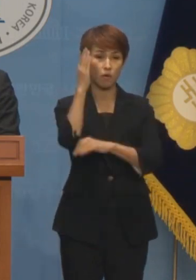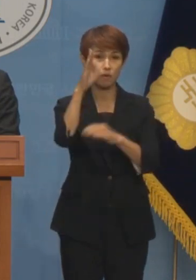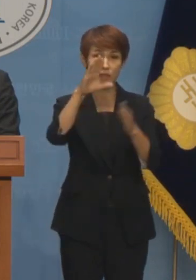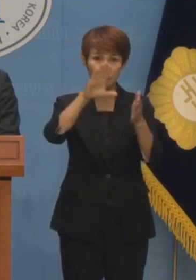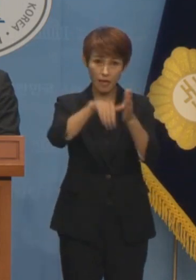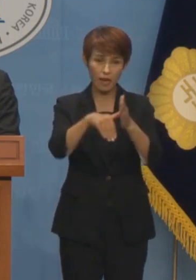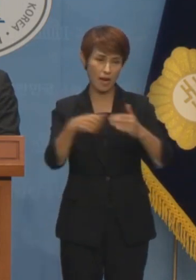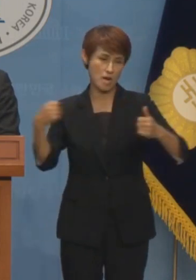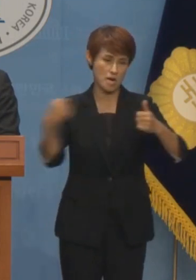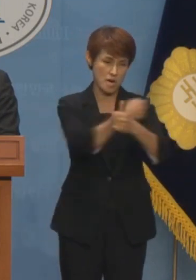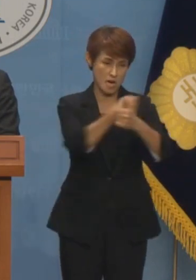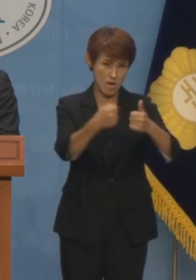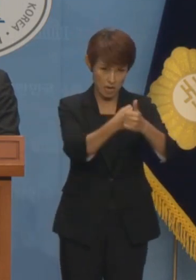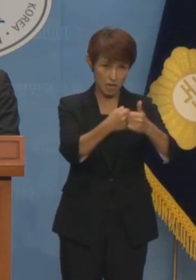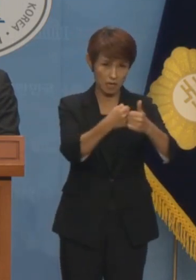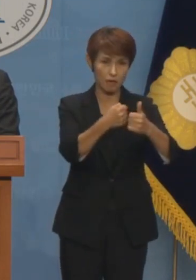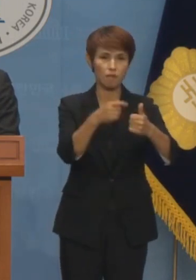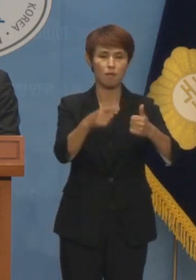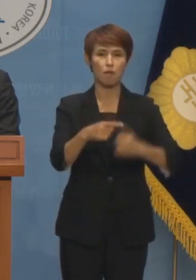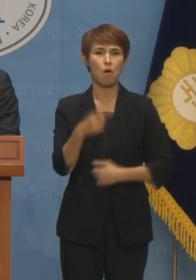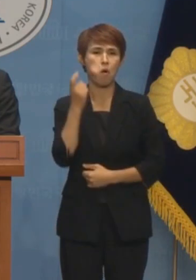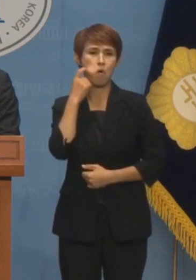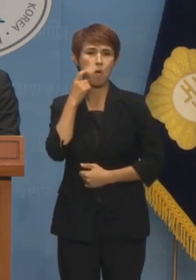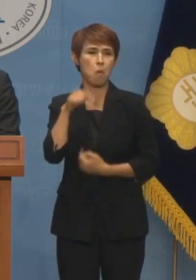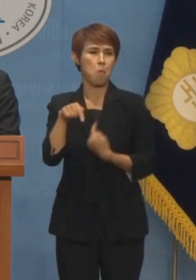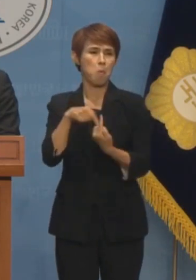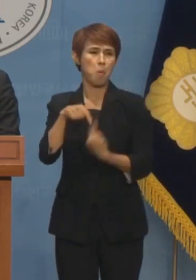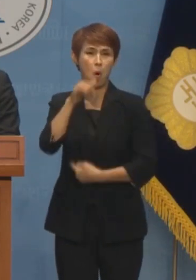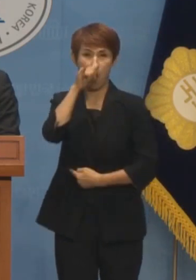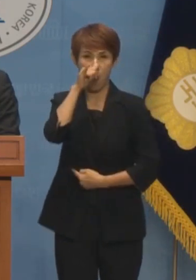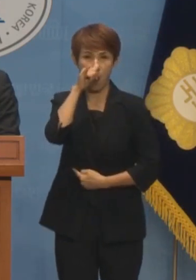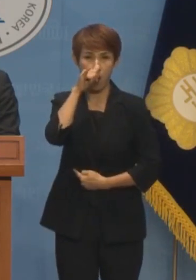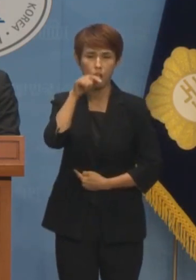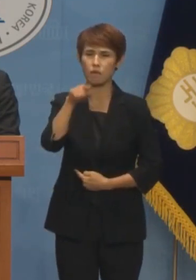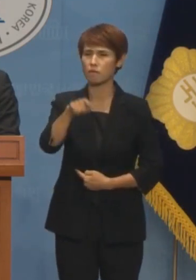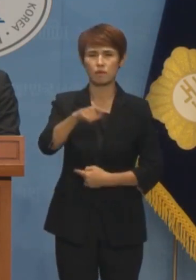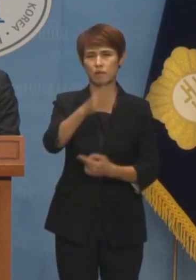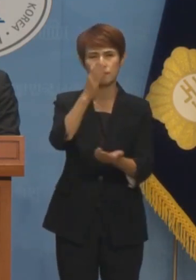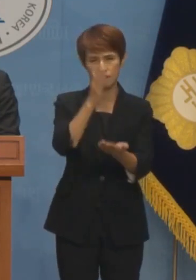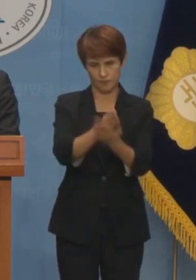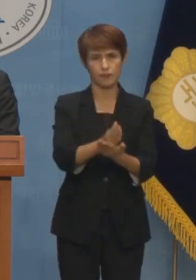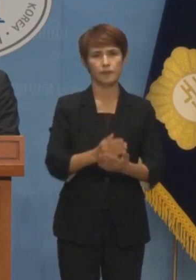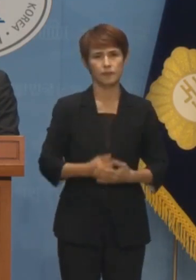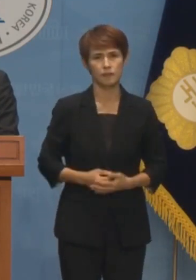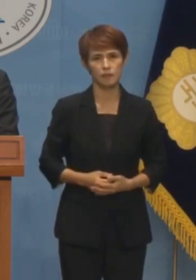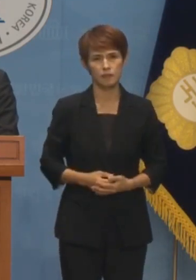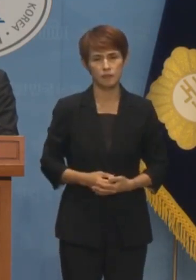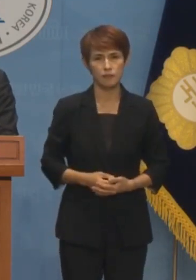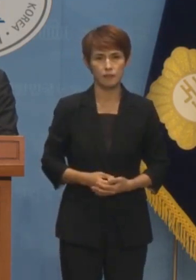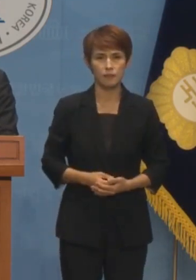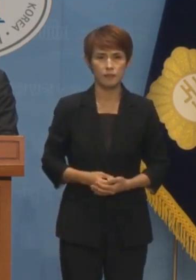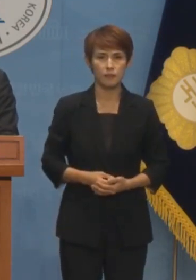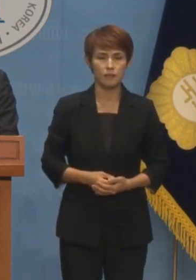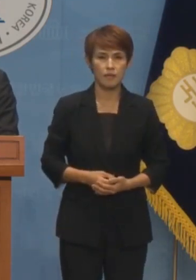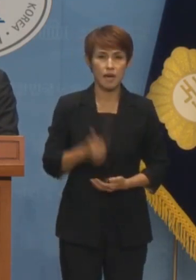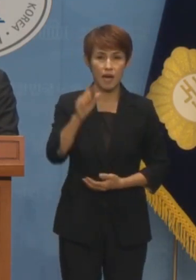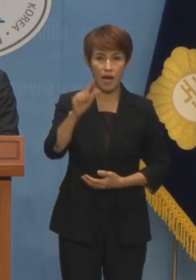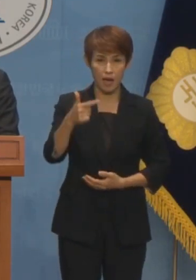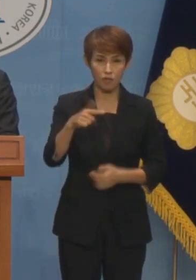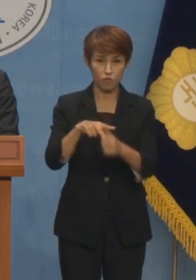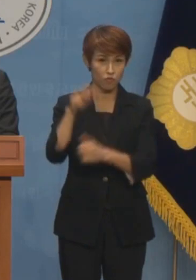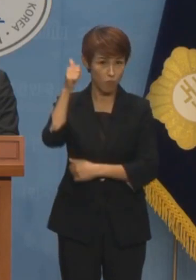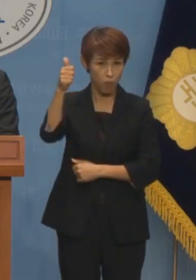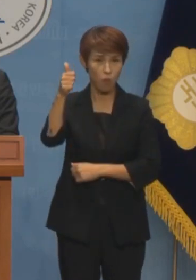사실관계마저 왜곡하고 호도하는 행태는 결코 있어서는 안 되는 후화무치입니다. 한동훈 후보와